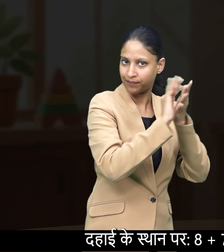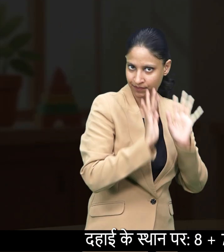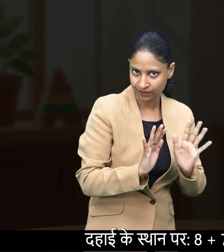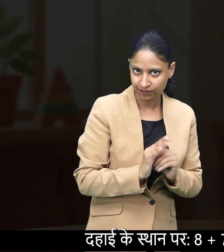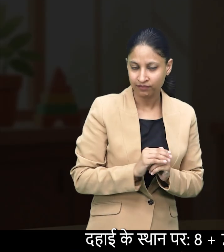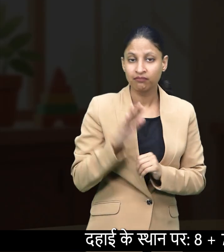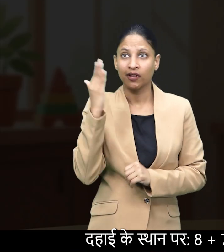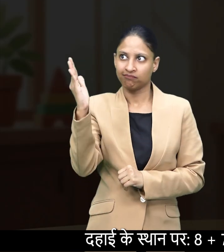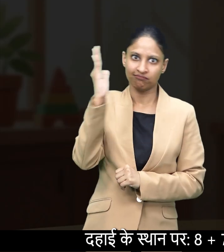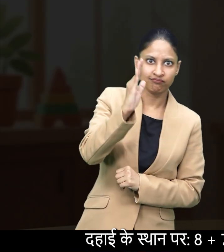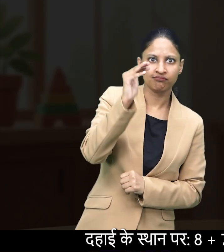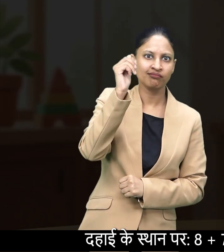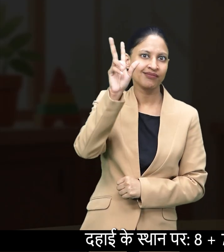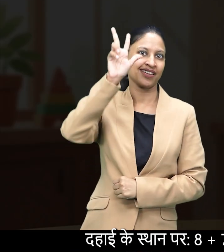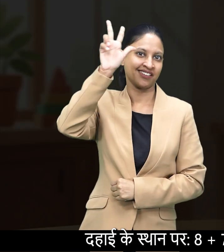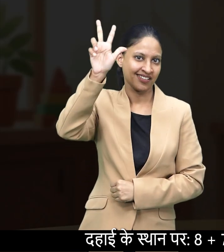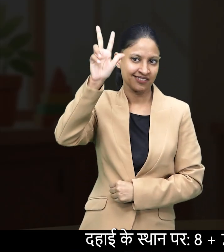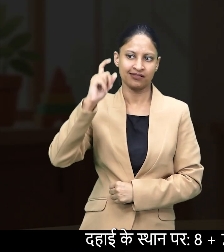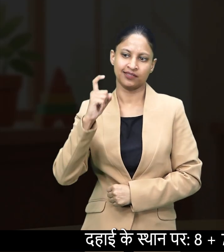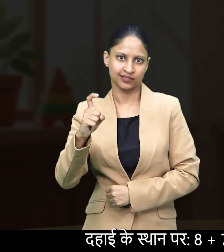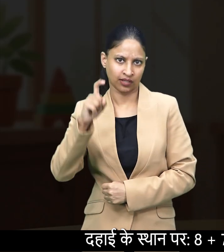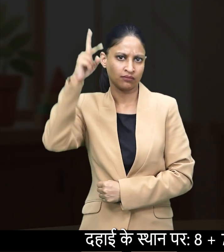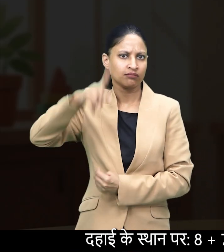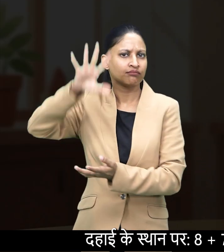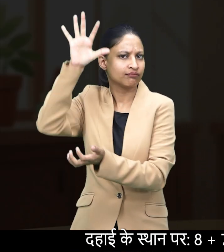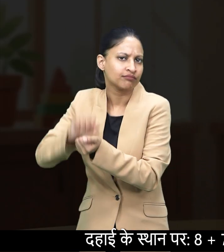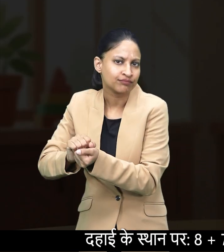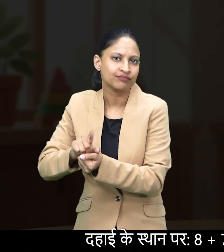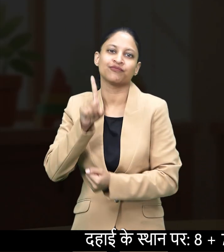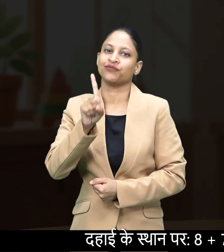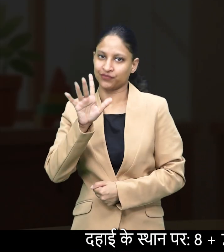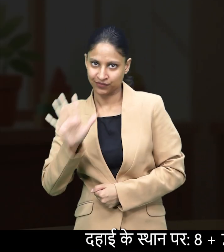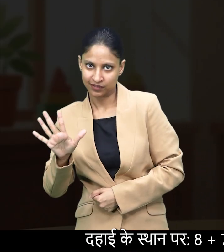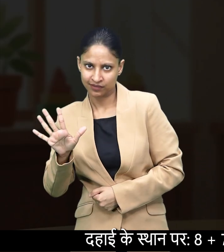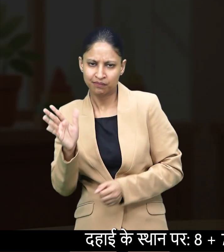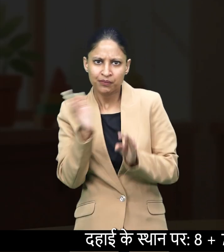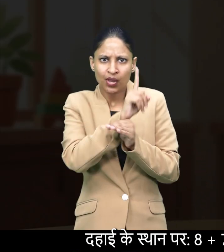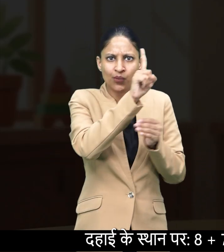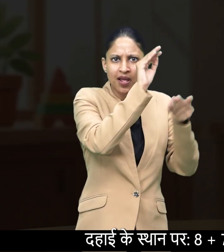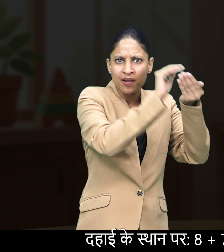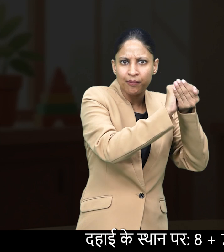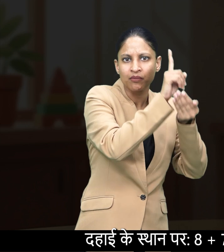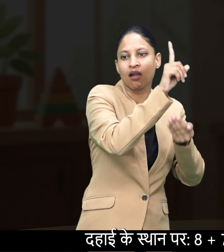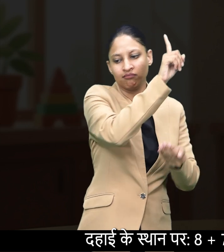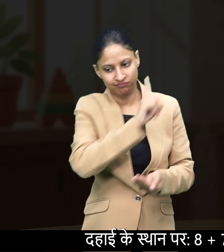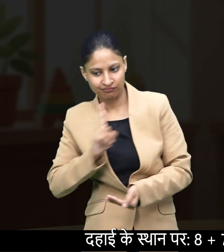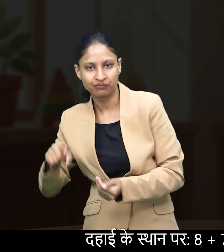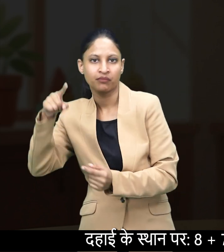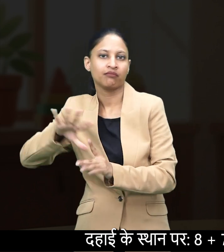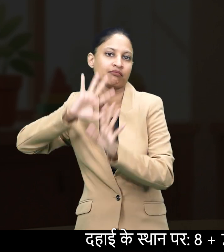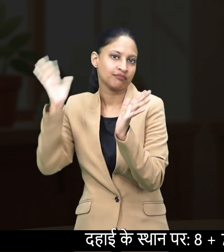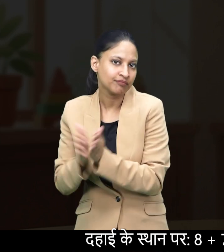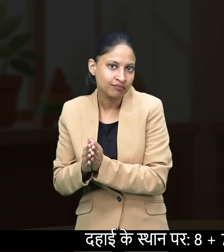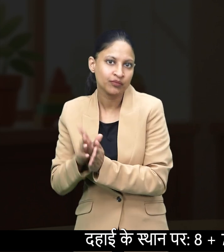दहाई के स्थान पर 8 जोड़ 7 बराबर 15, जोड़ 1 हासिल। 16, 6 लिखे, 1 हासिल